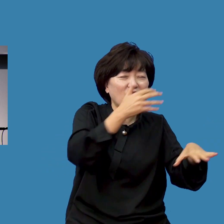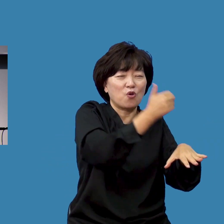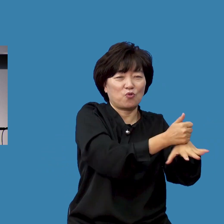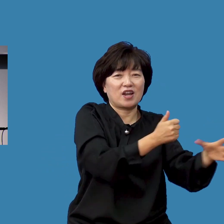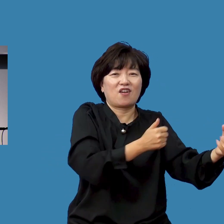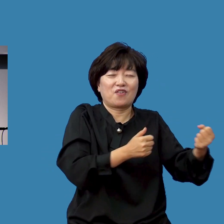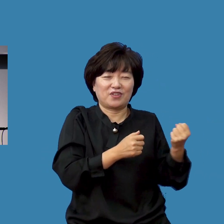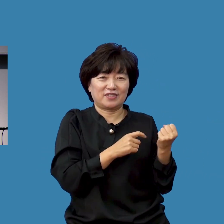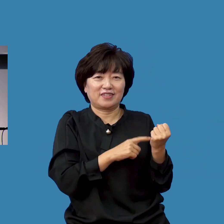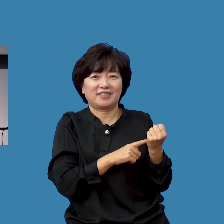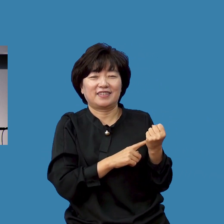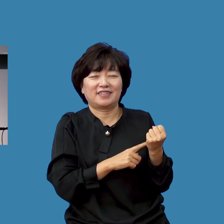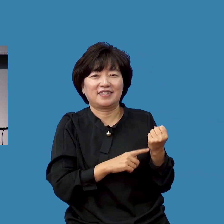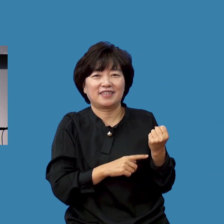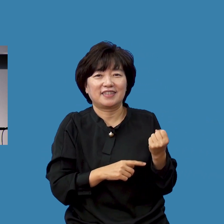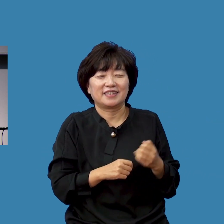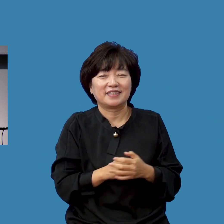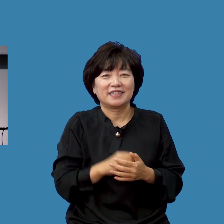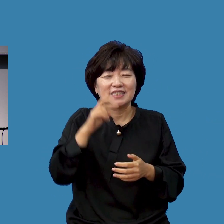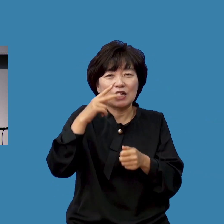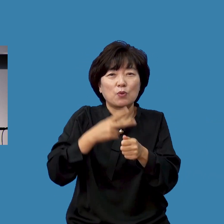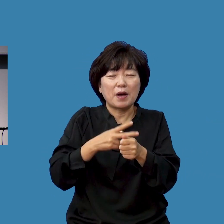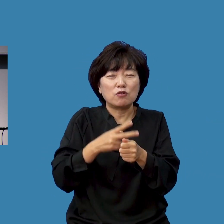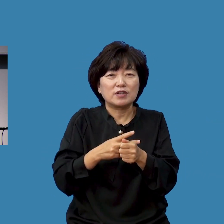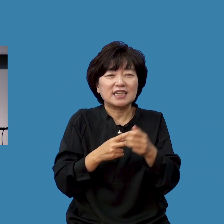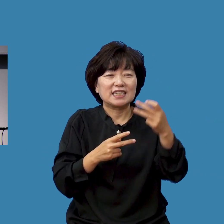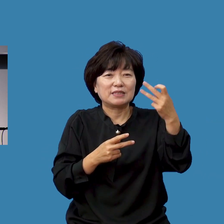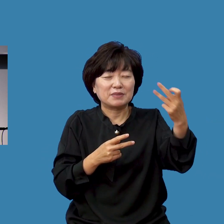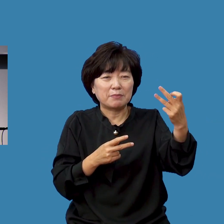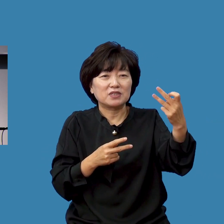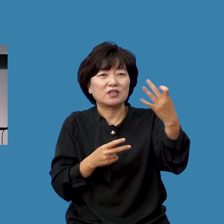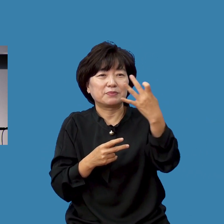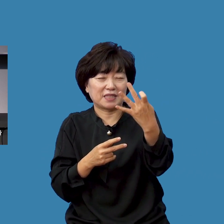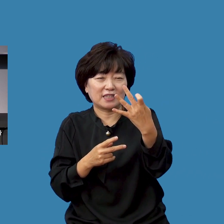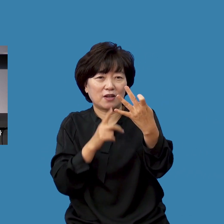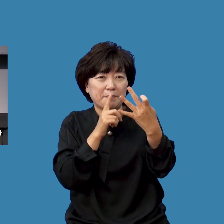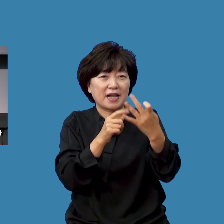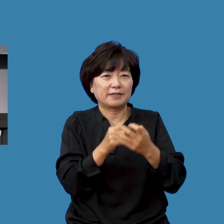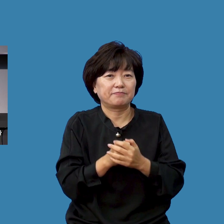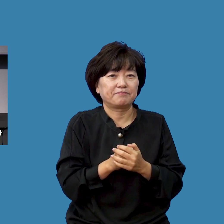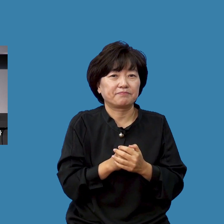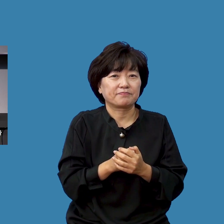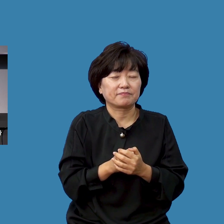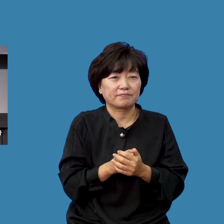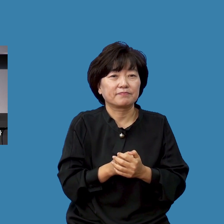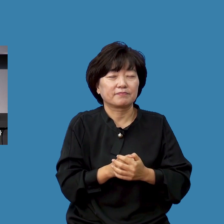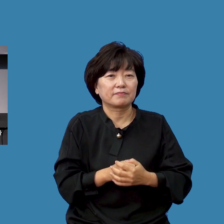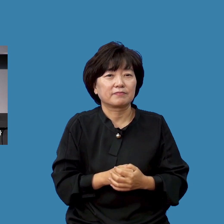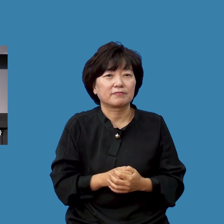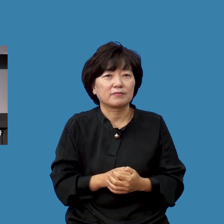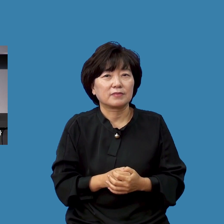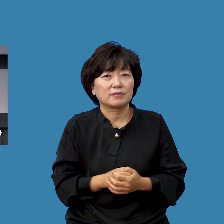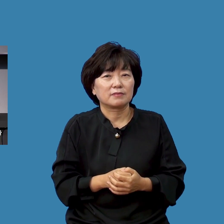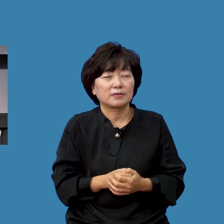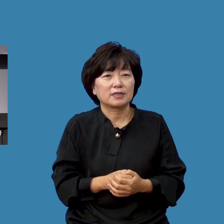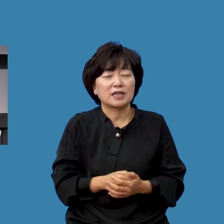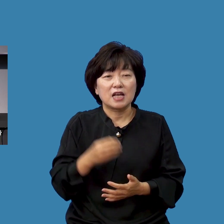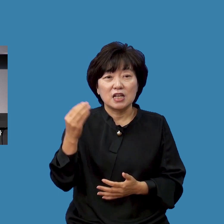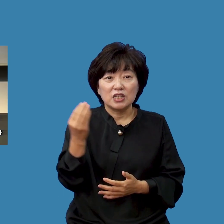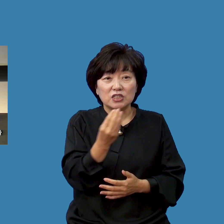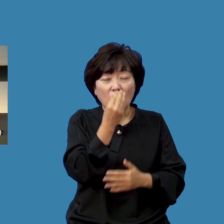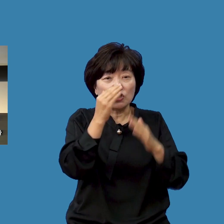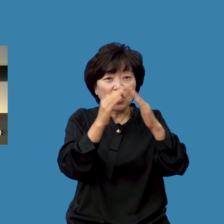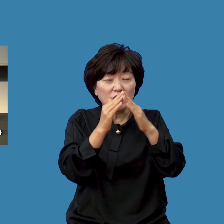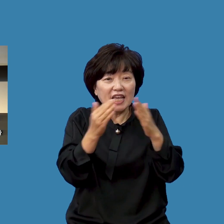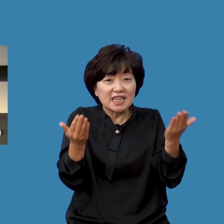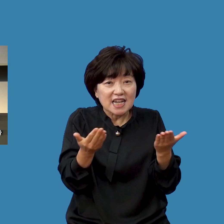거죠. 예. 자, 그 바울이 13절 14절에서 이렇게 얘기합니다. 13절 14절. 자,